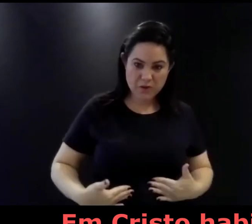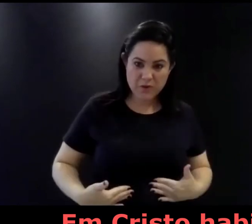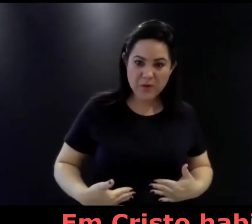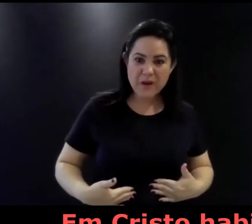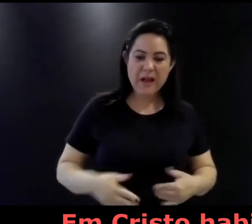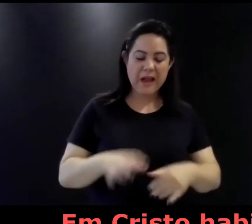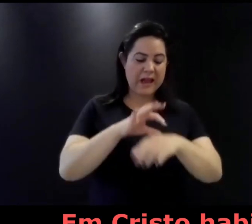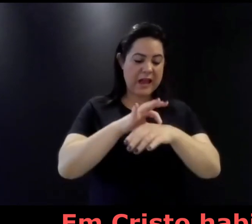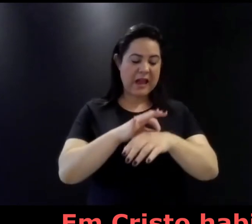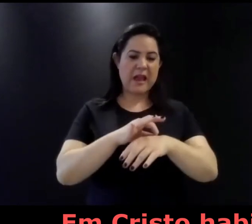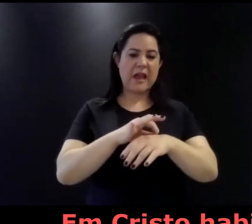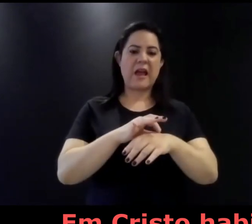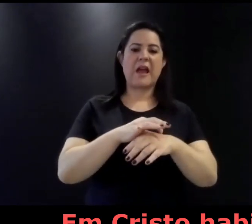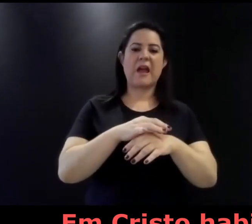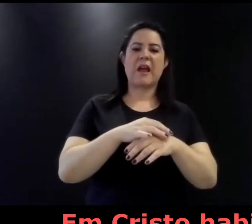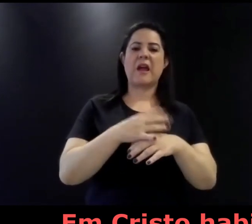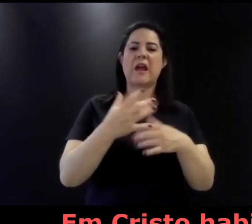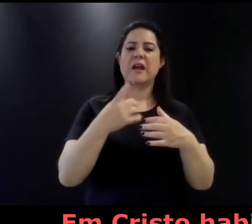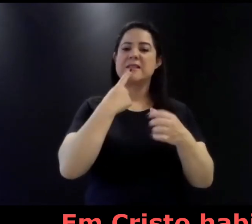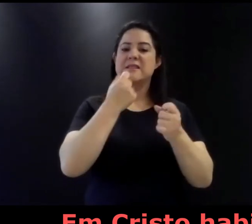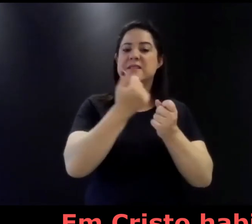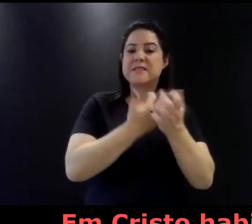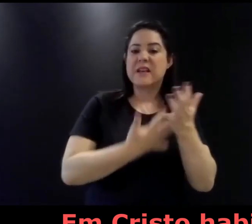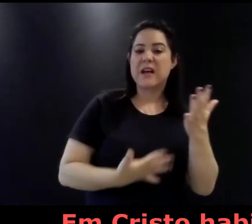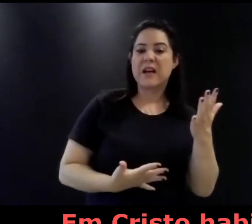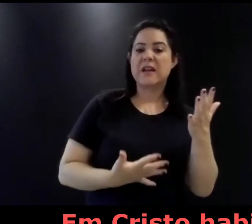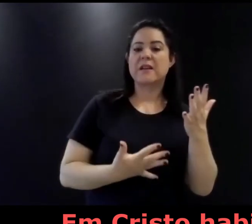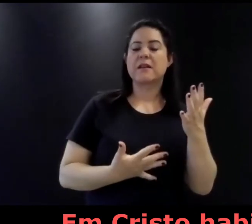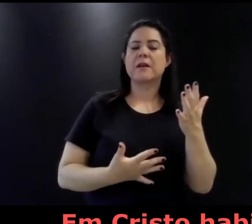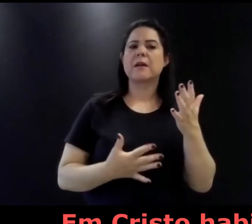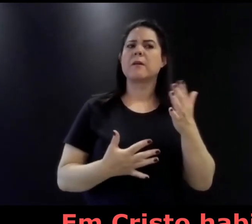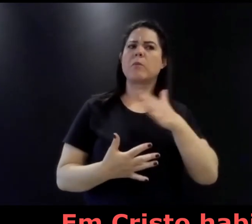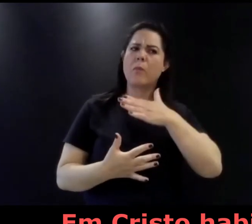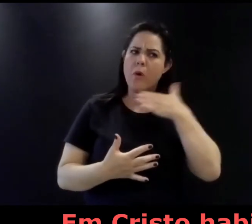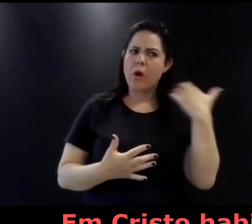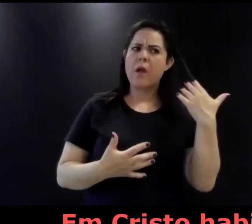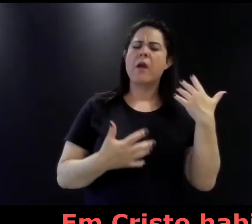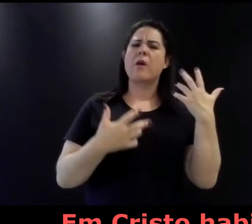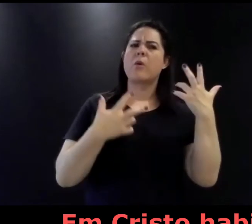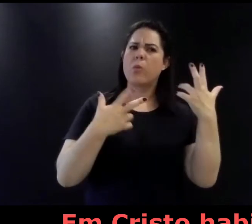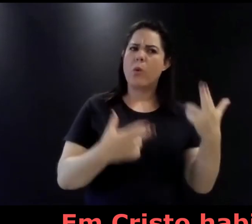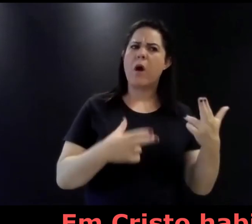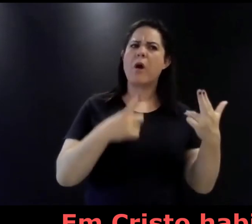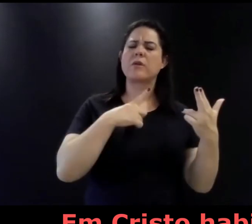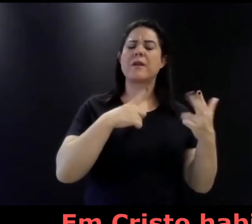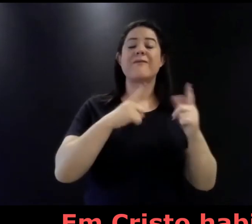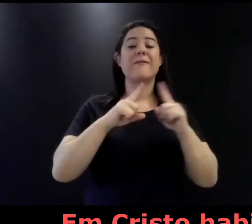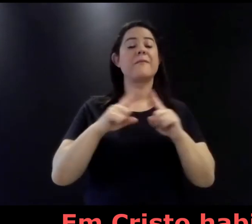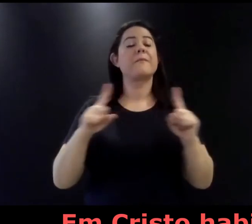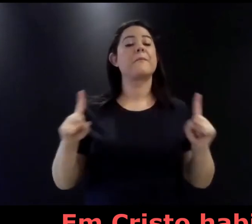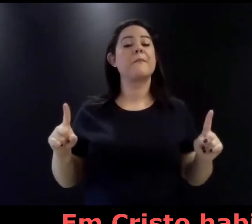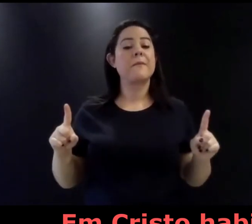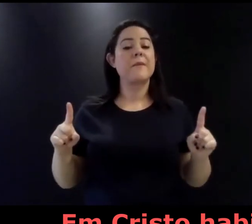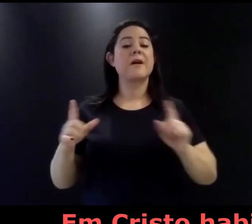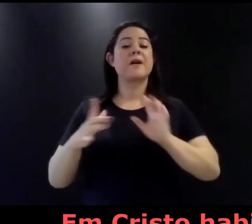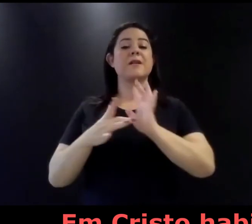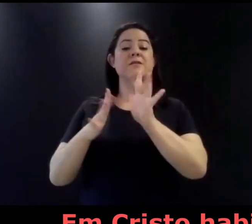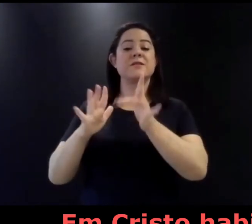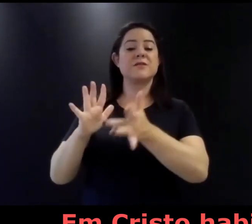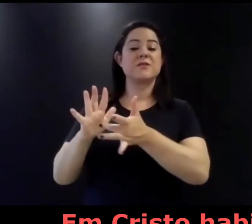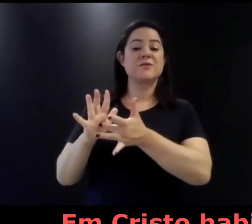carne, osso, sangue. Ele morreu como um homem morre. Entretanto, Jesus é um